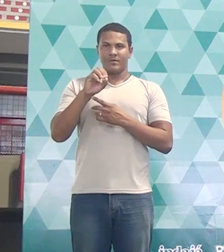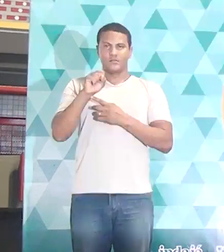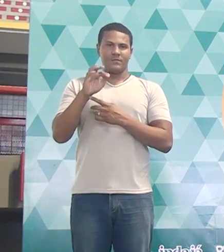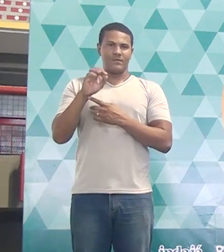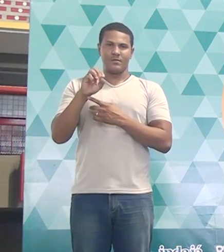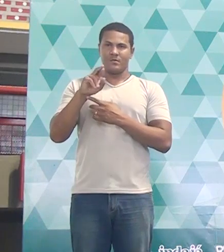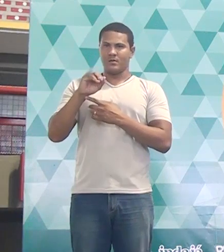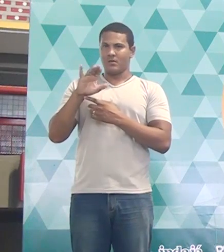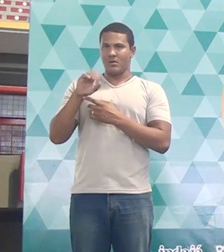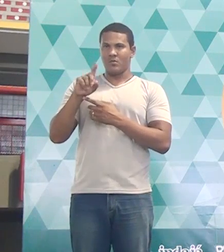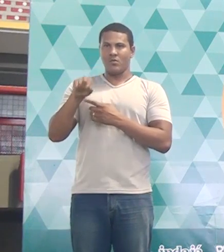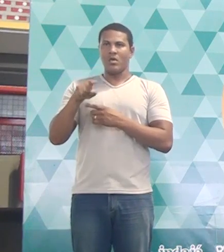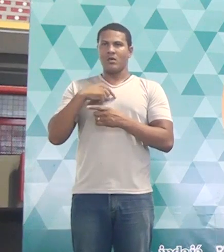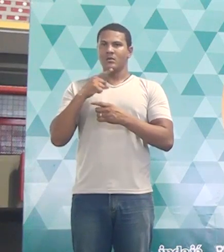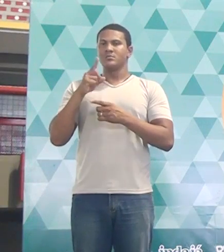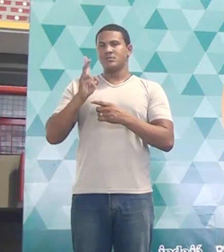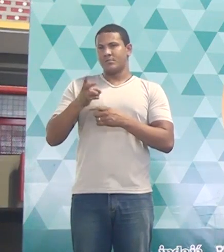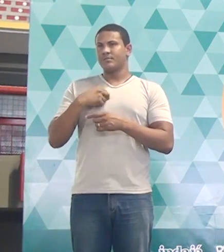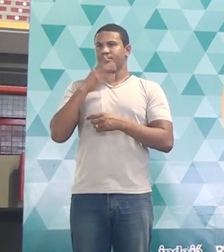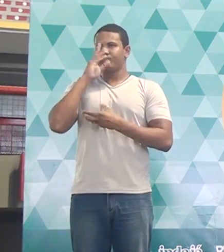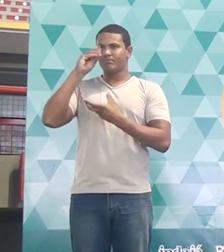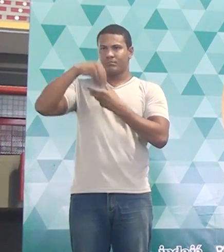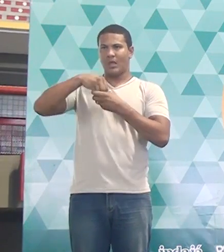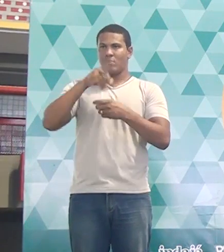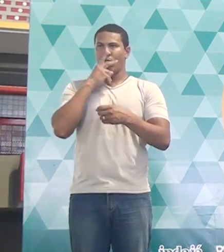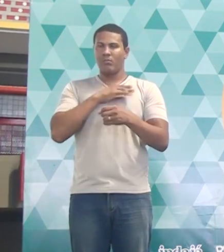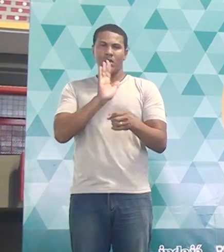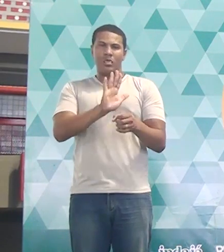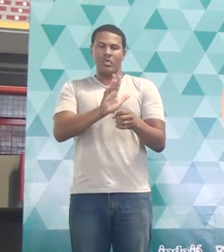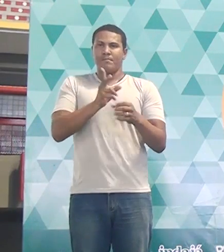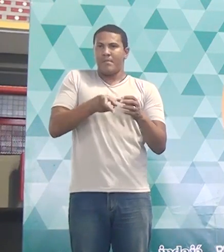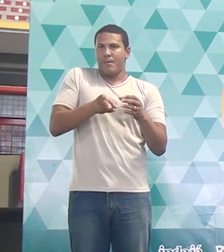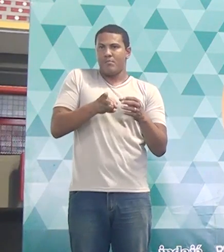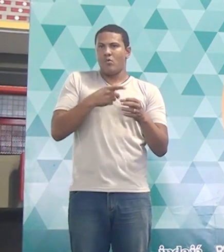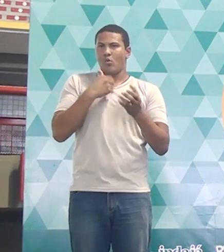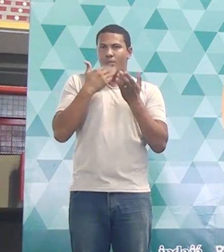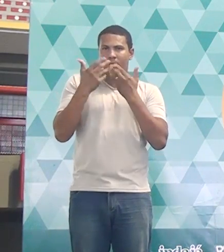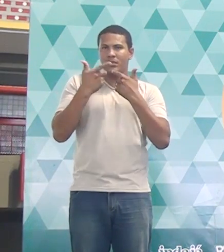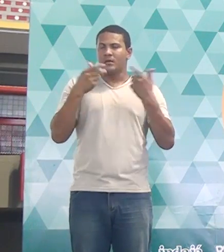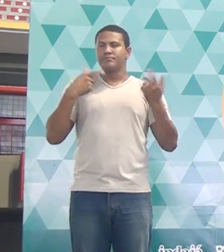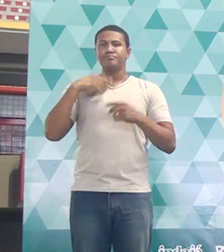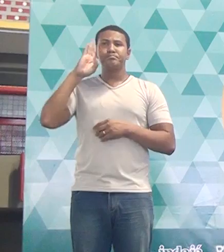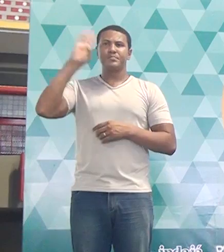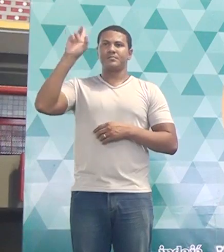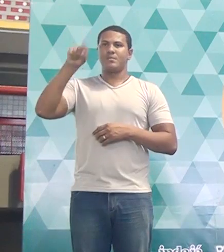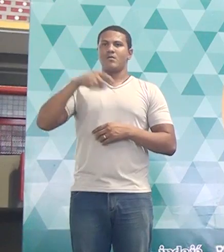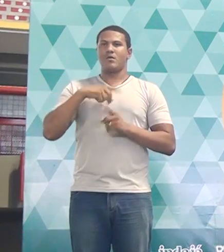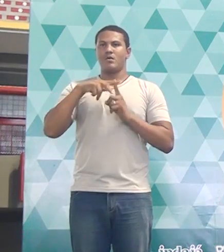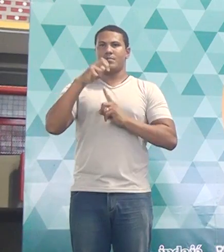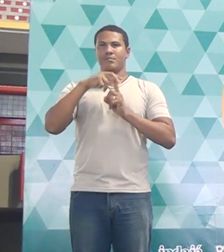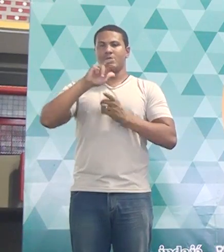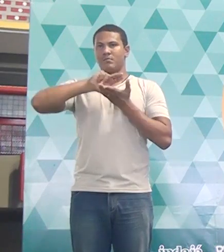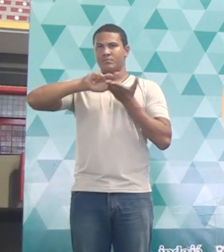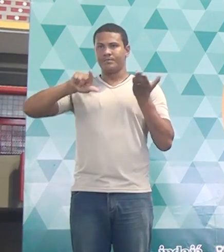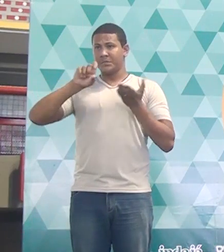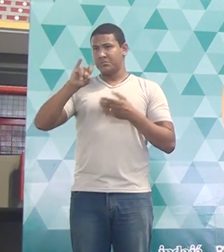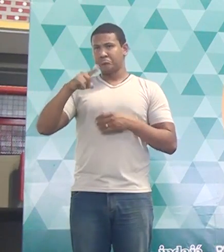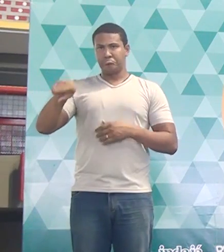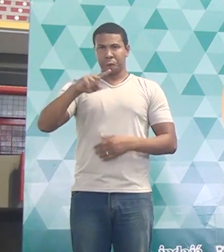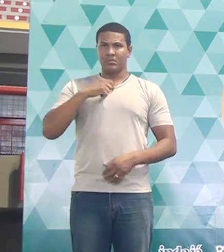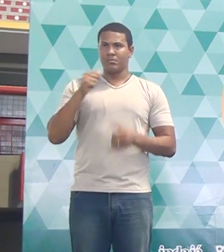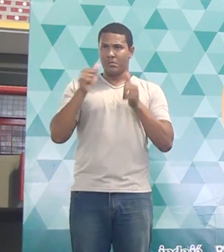conservante na indústria alimentícia, especialmente em bebidas refrigerantes. Se você toma muito